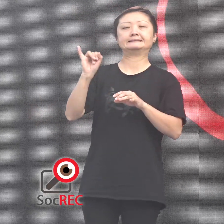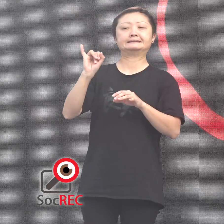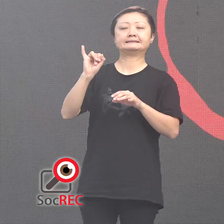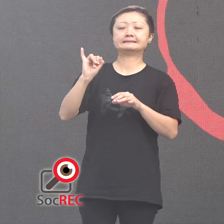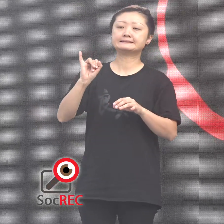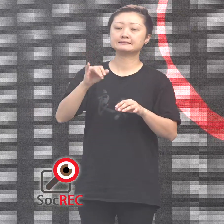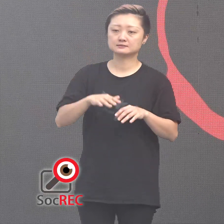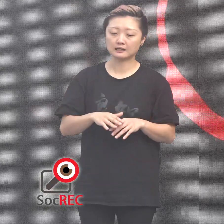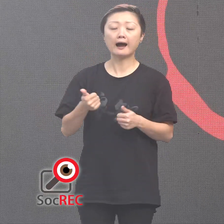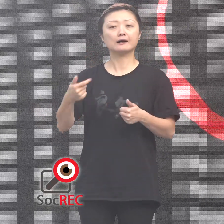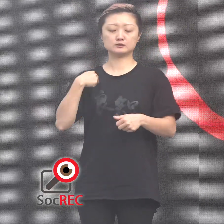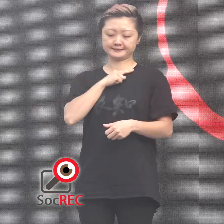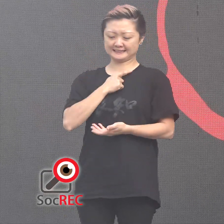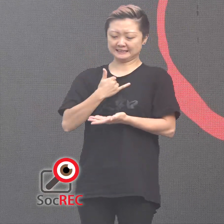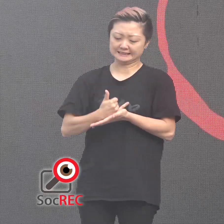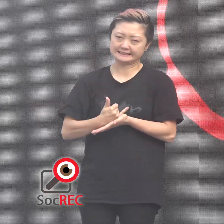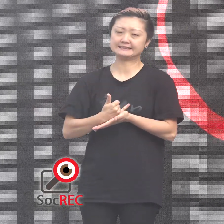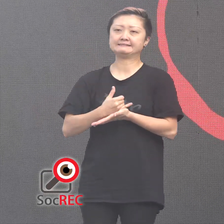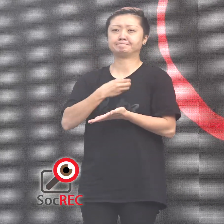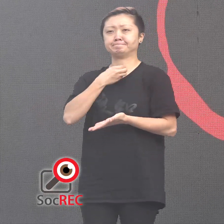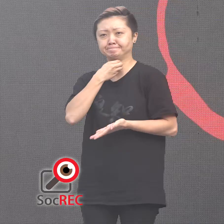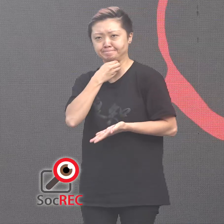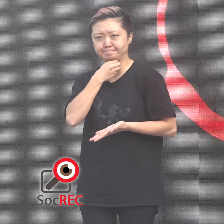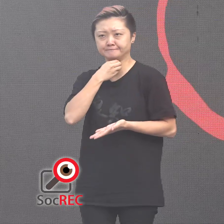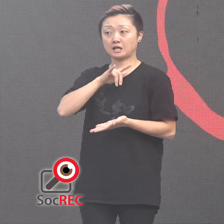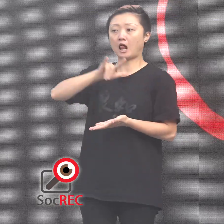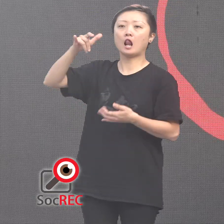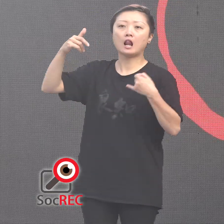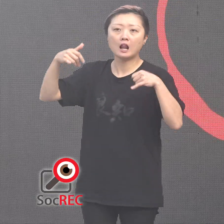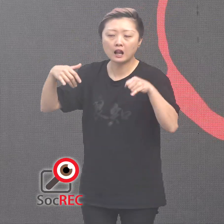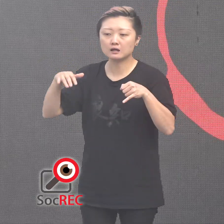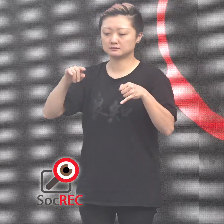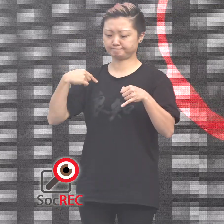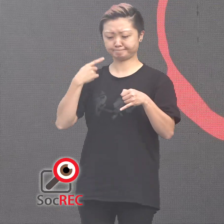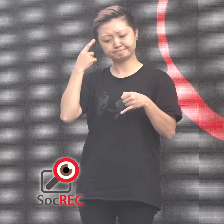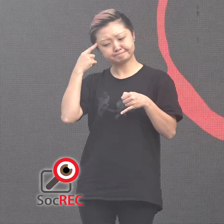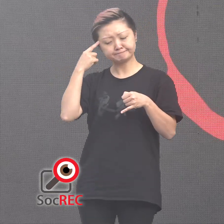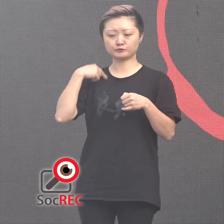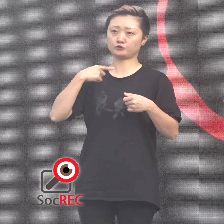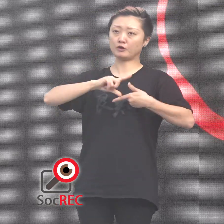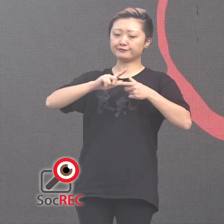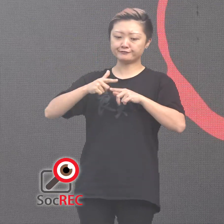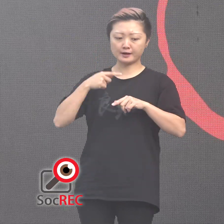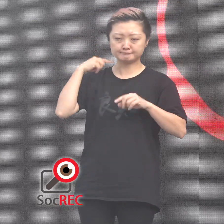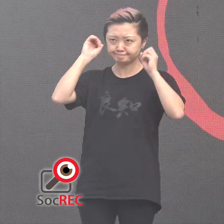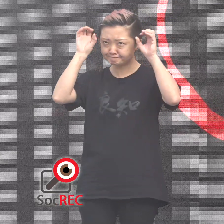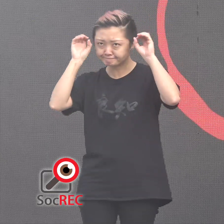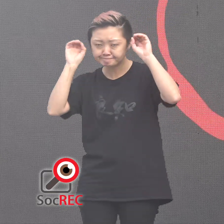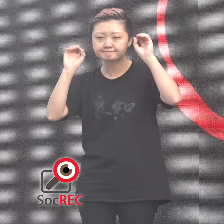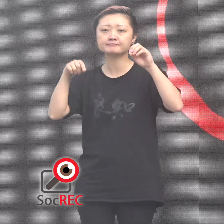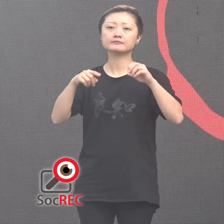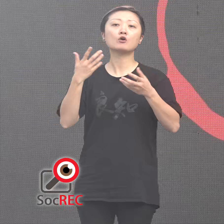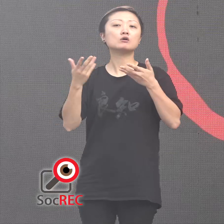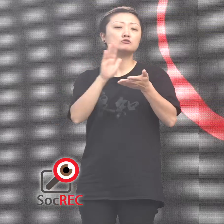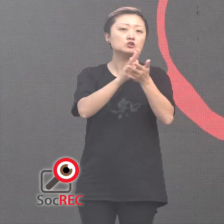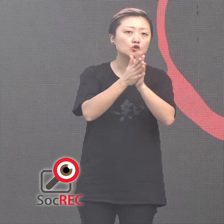我即使是飛不到呢，我都會繼續在香港接觸不同的媒體，或者在網